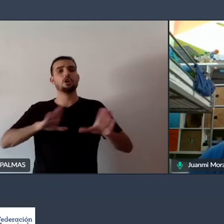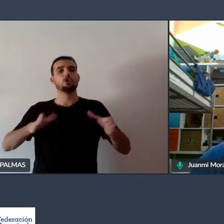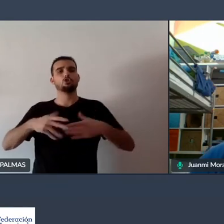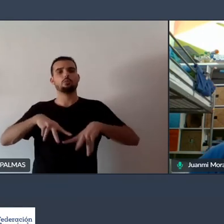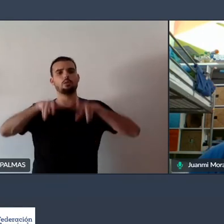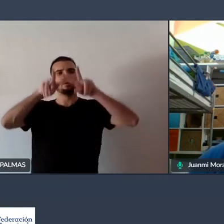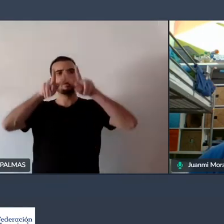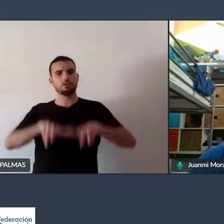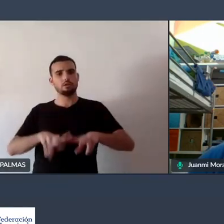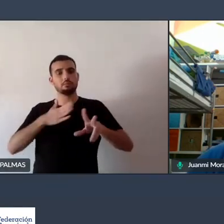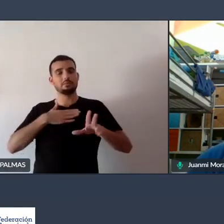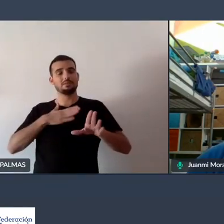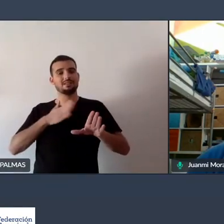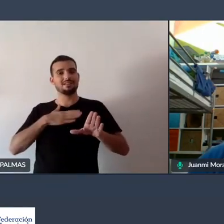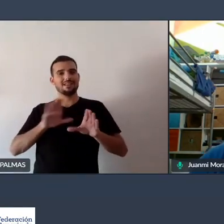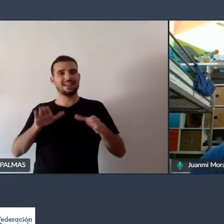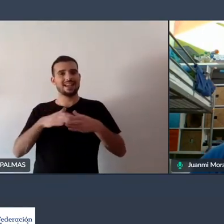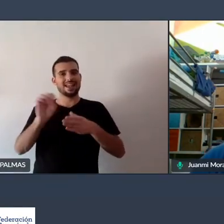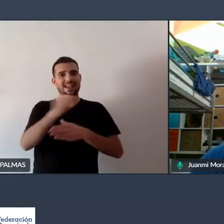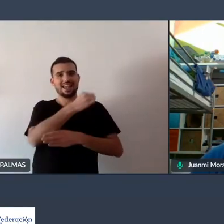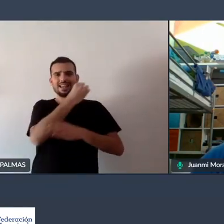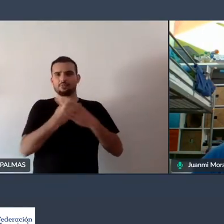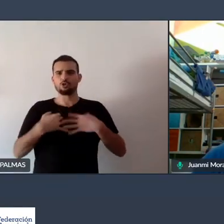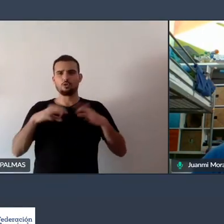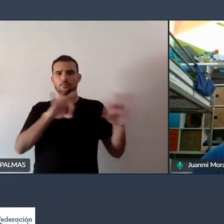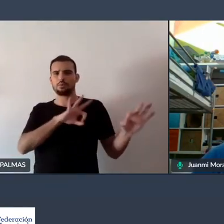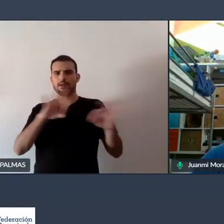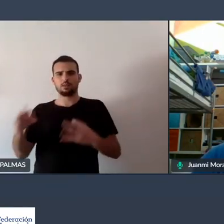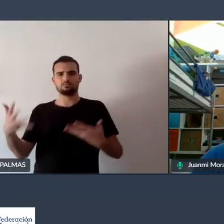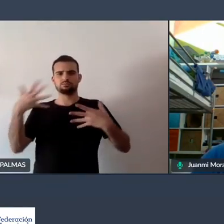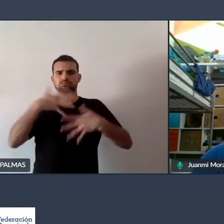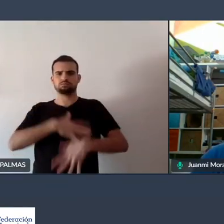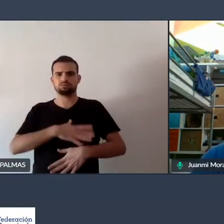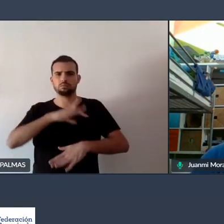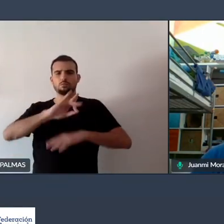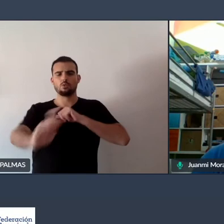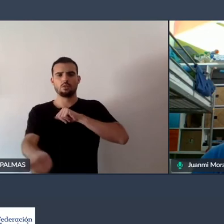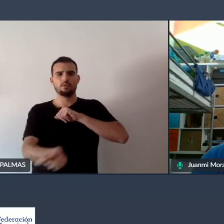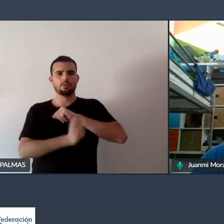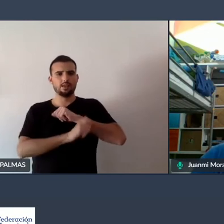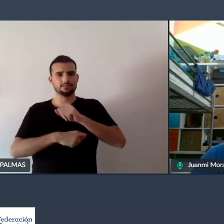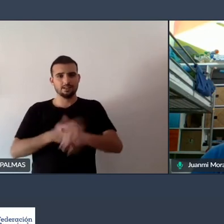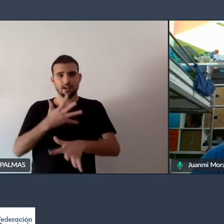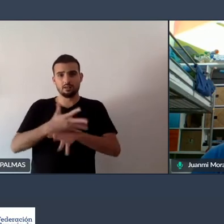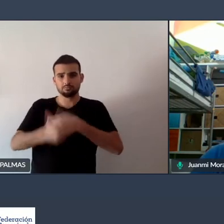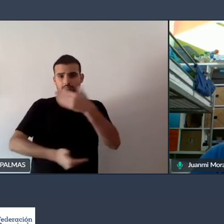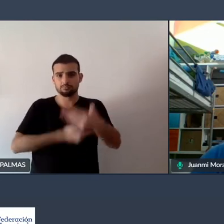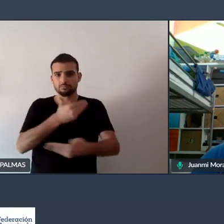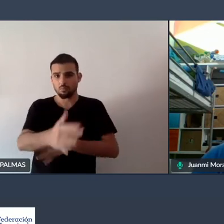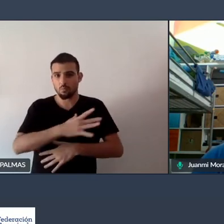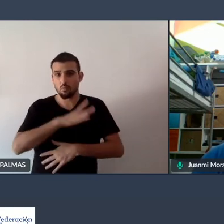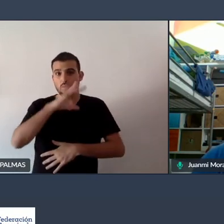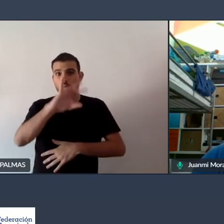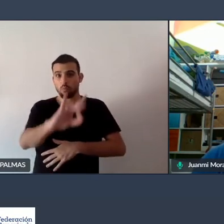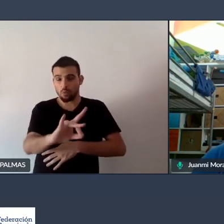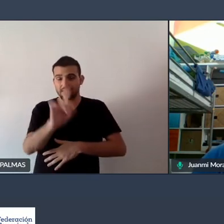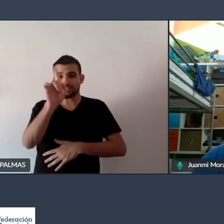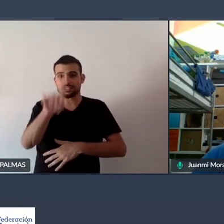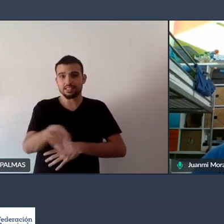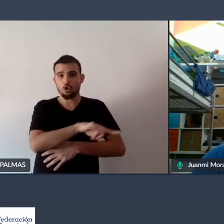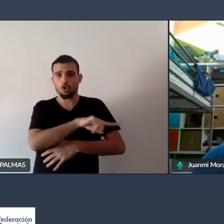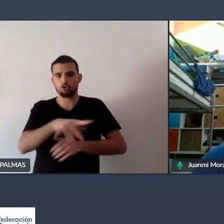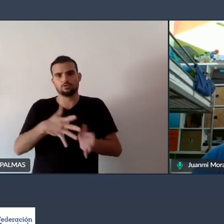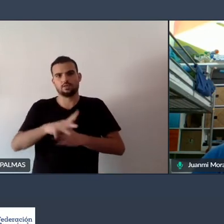para llevar a cabo ciertos conceptos de juego con continuidad, ¿no? De juego básico, de juego de conceptos